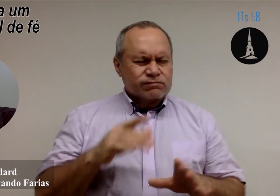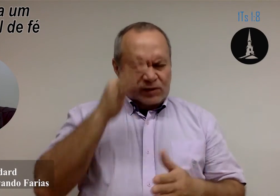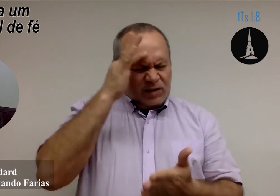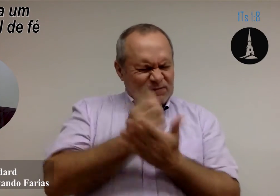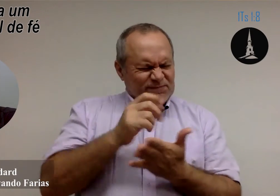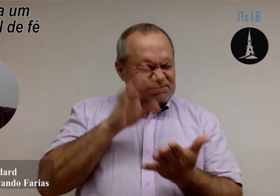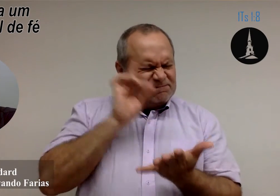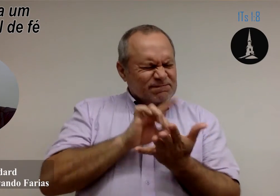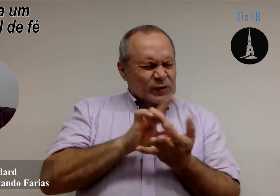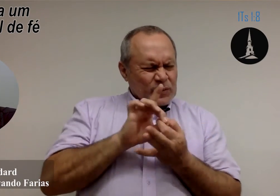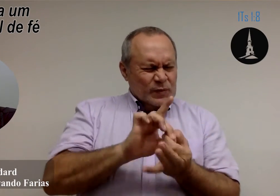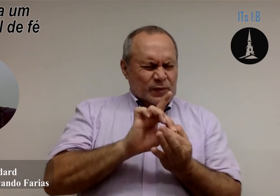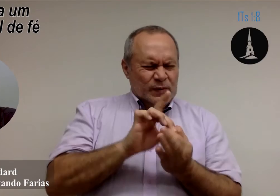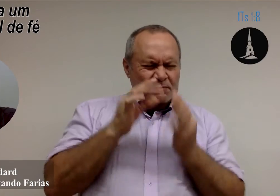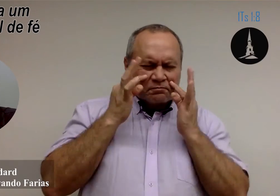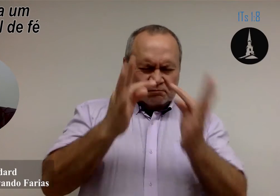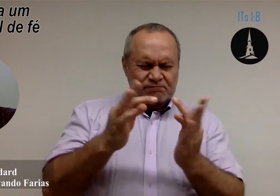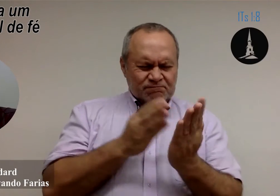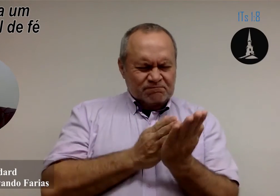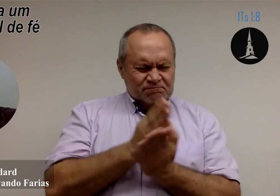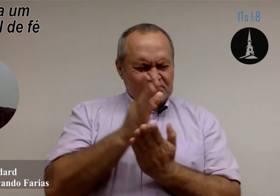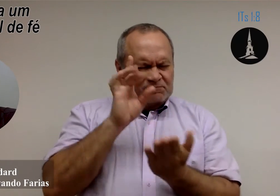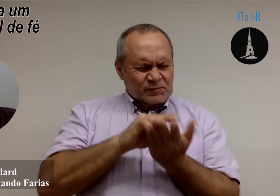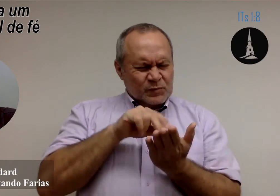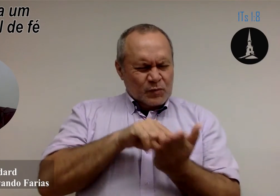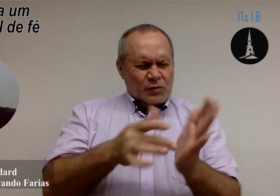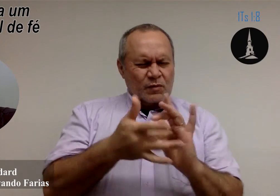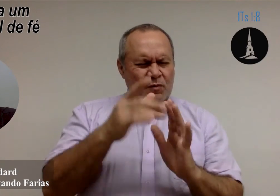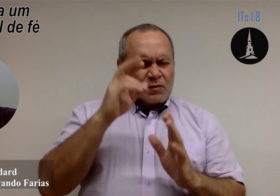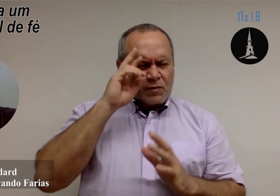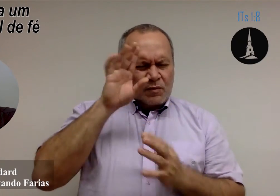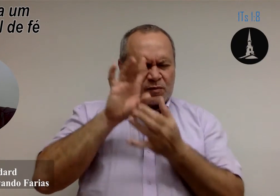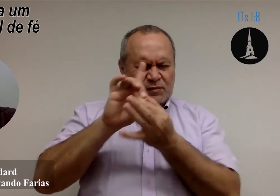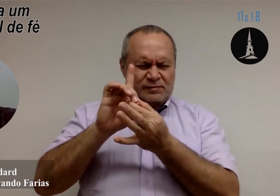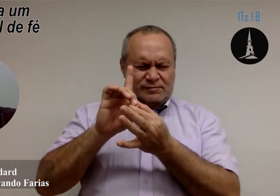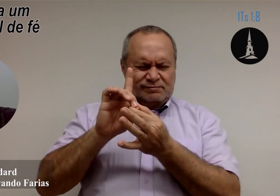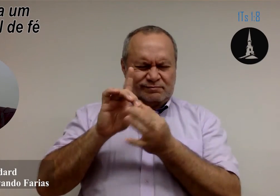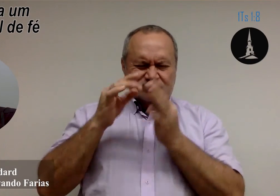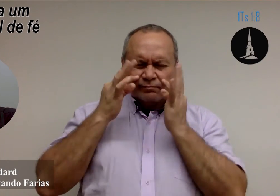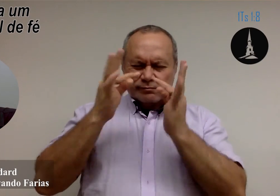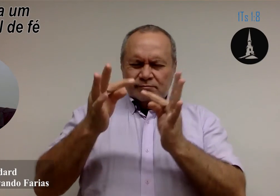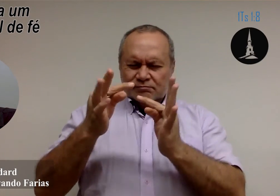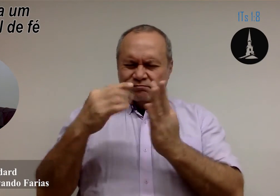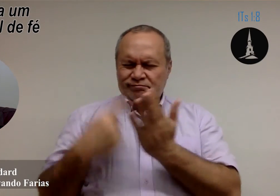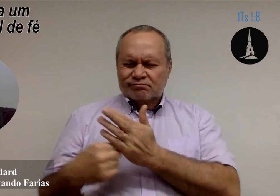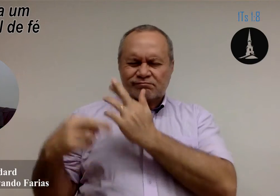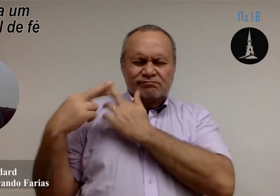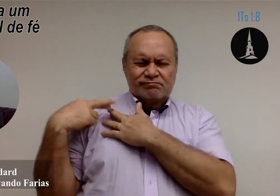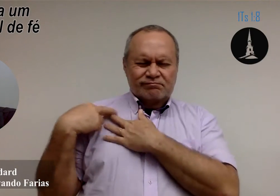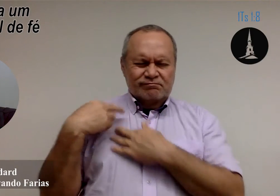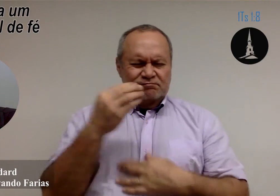temporal, mas que a nossa fé seja uma fé firme, sólida, que nos leve a assumir